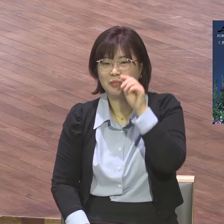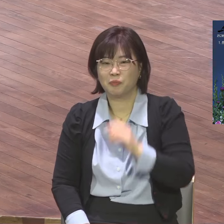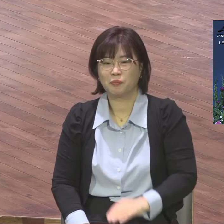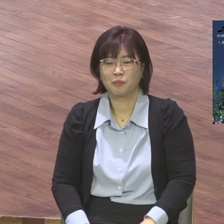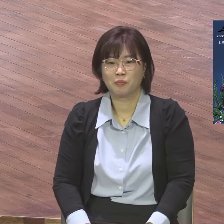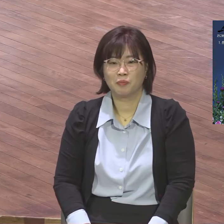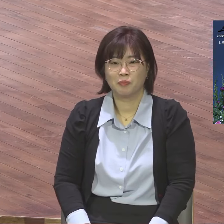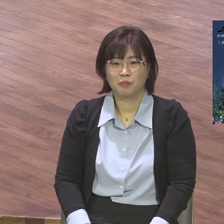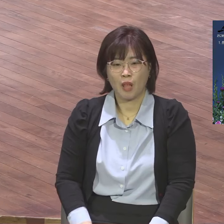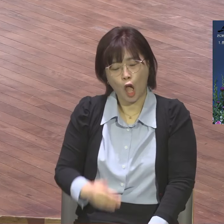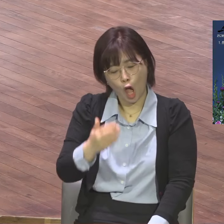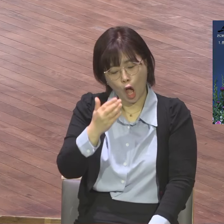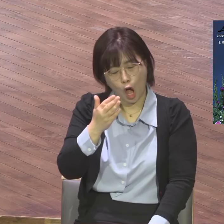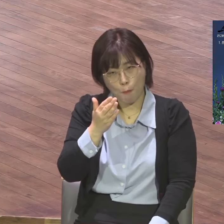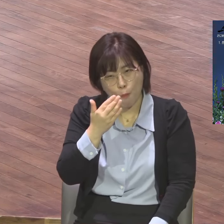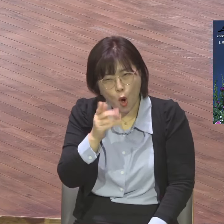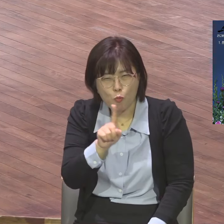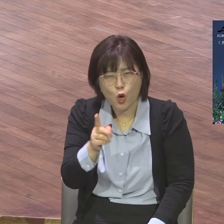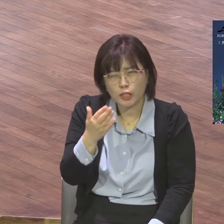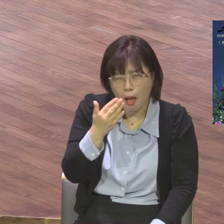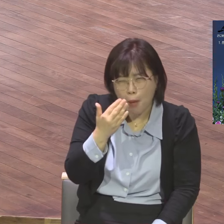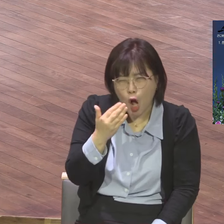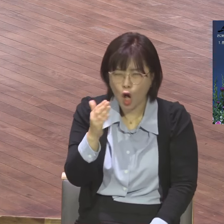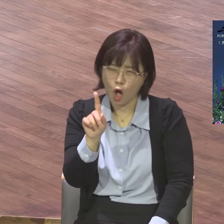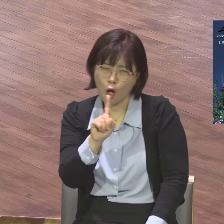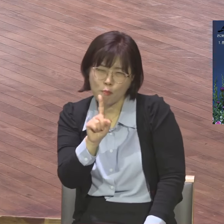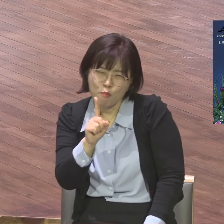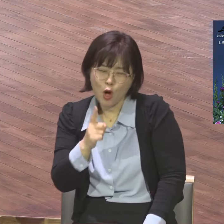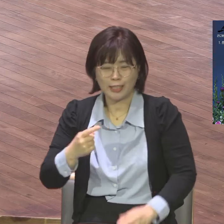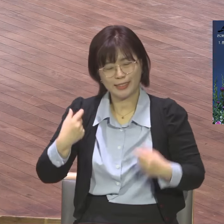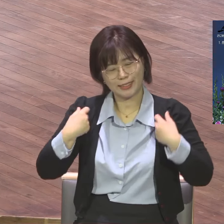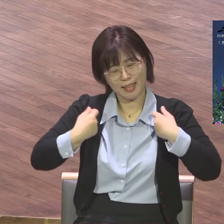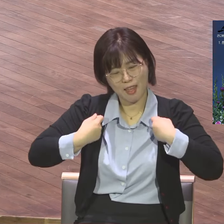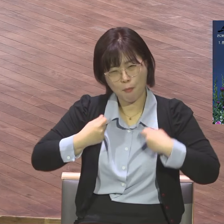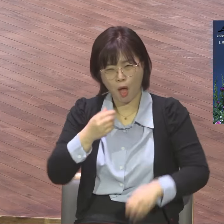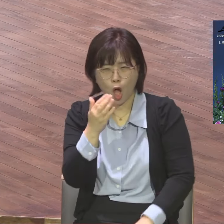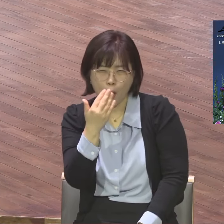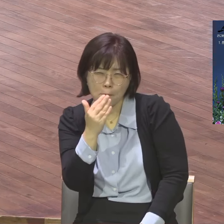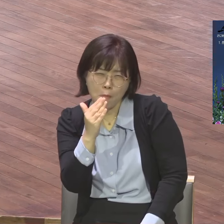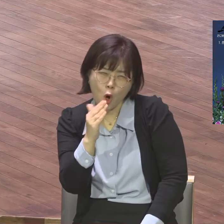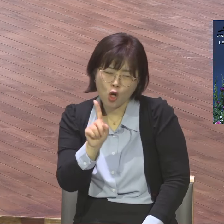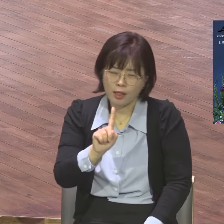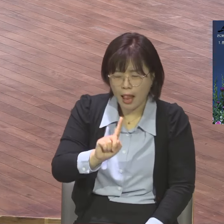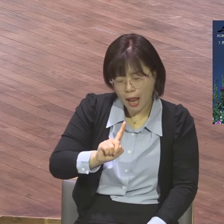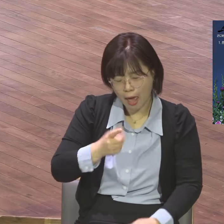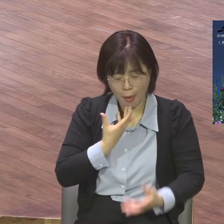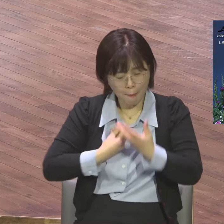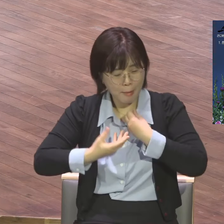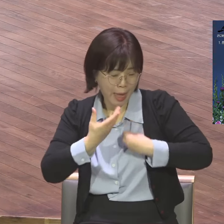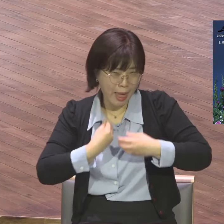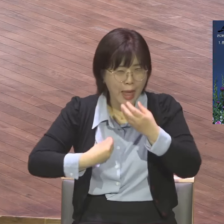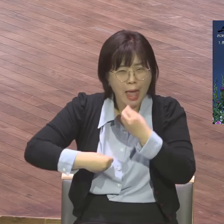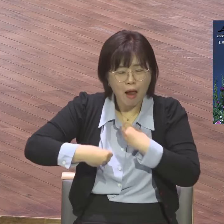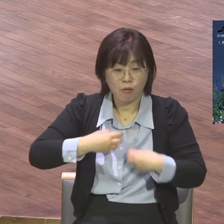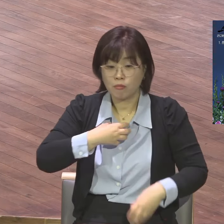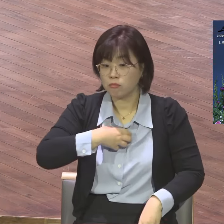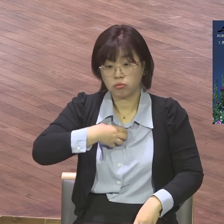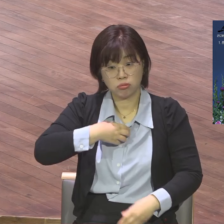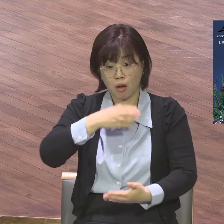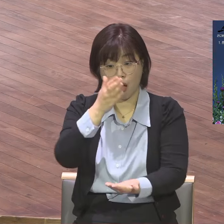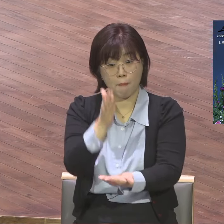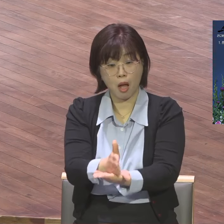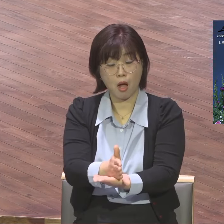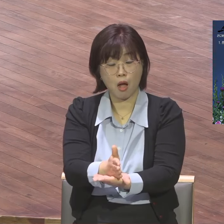목숨을 위하여 무엇을 먹을까, 무엇을 마실까, 무엇을 입을까 염려하지 말라. 이것은 한마디로